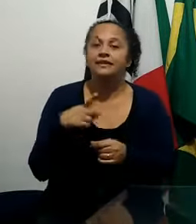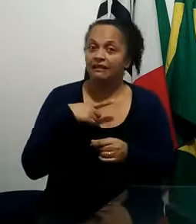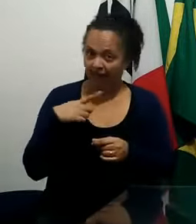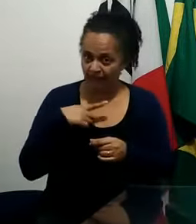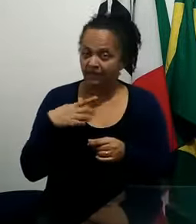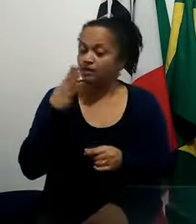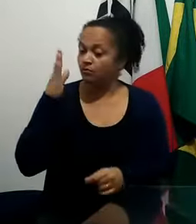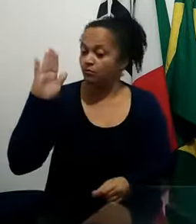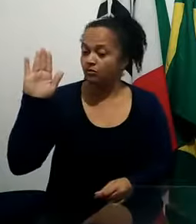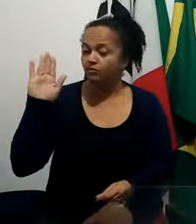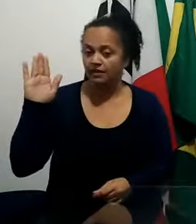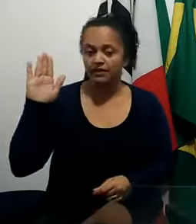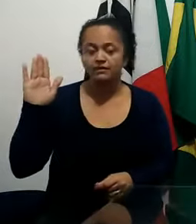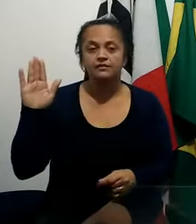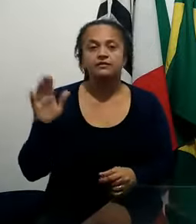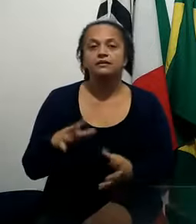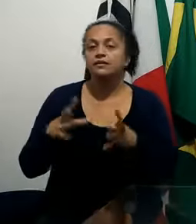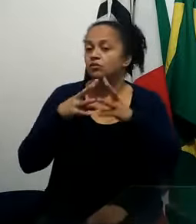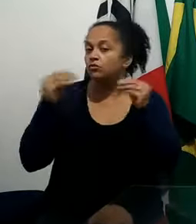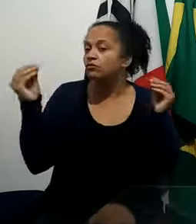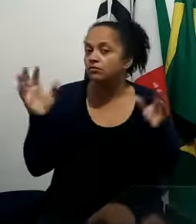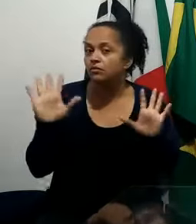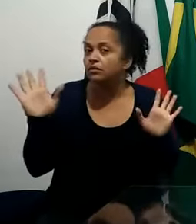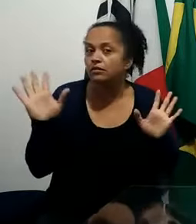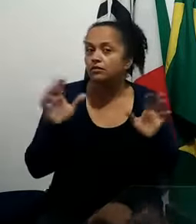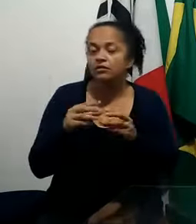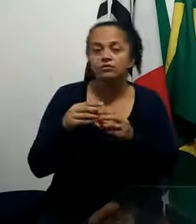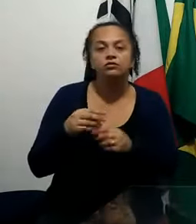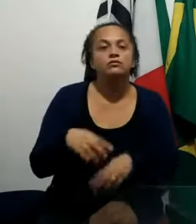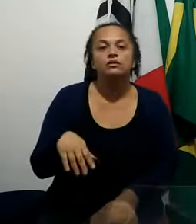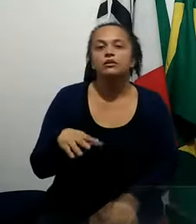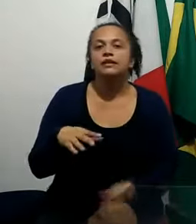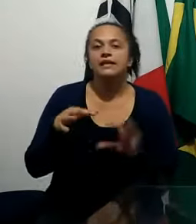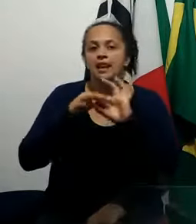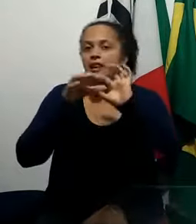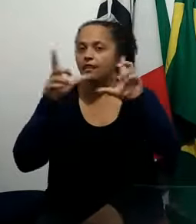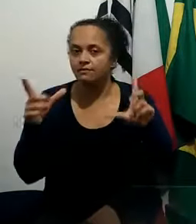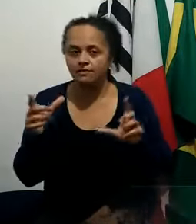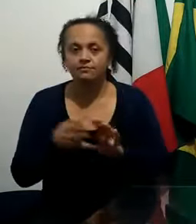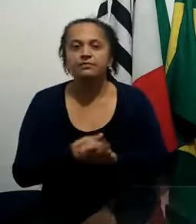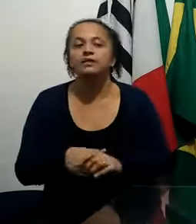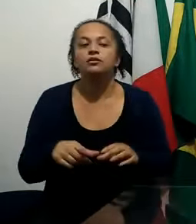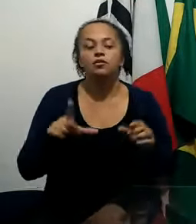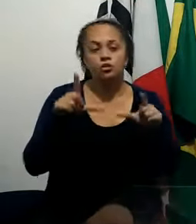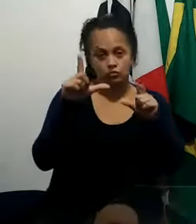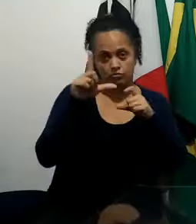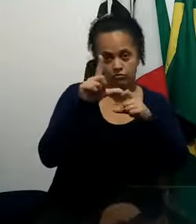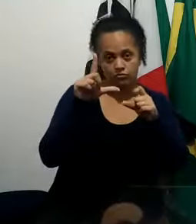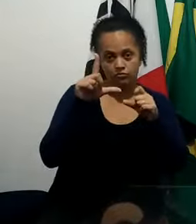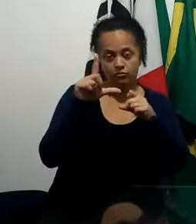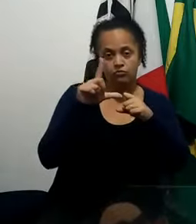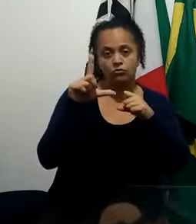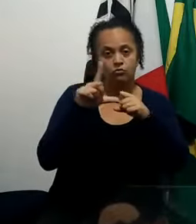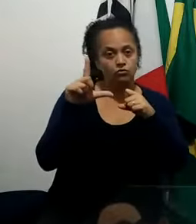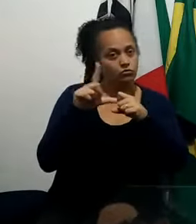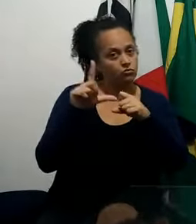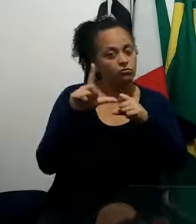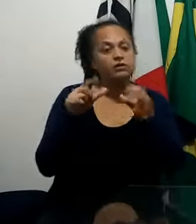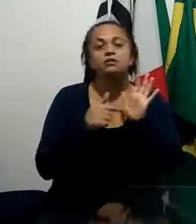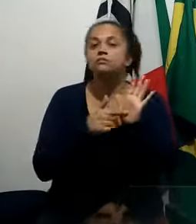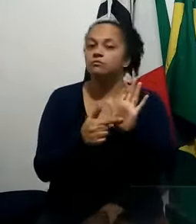escape desse tempo aí. Lucas 21, 36, 1 Tessalonicenses 5, do 8 ao